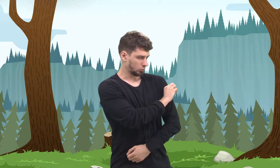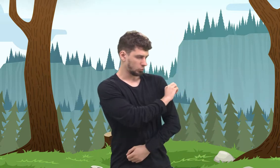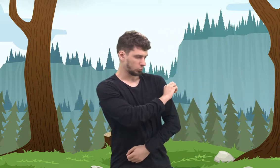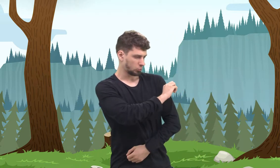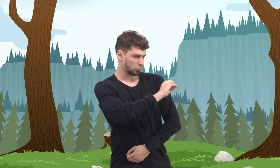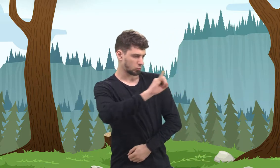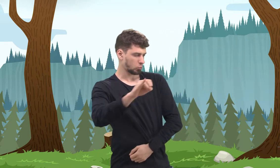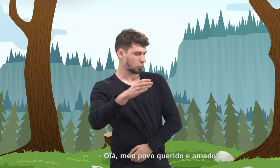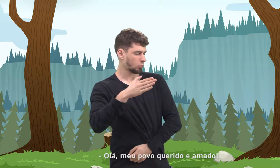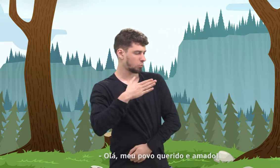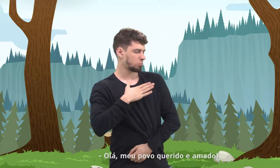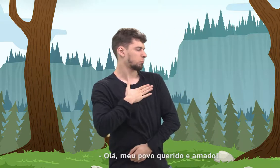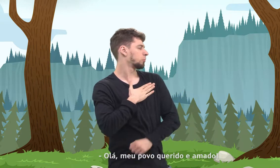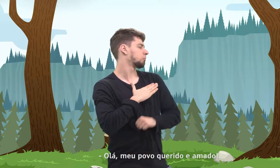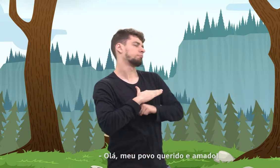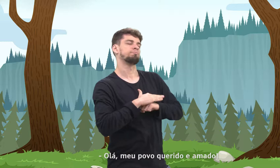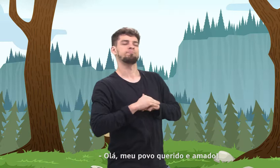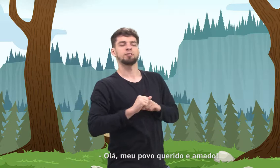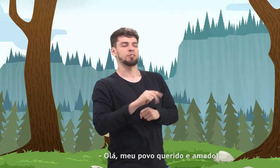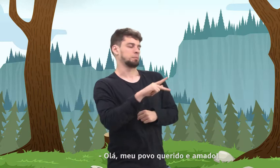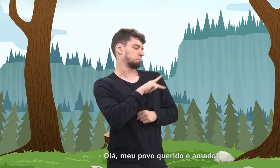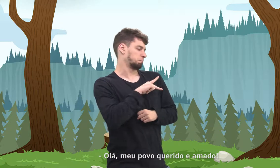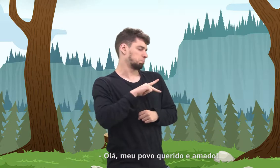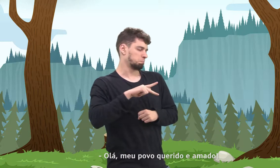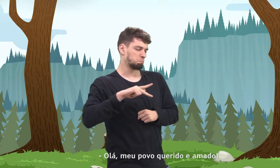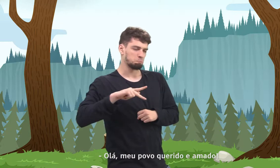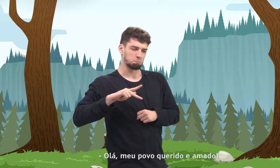o meu povo querido e amado